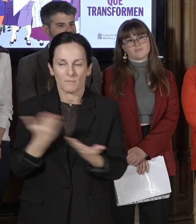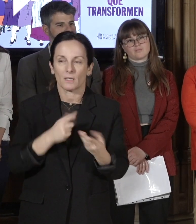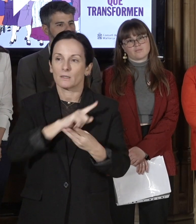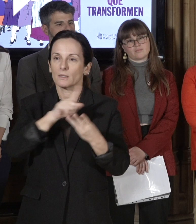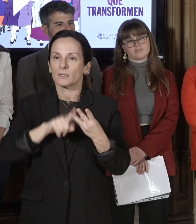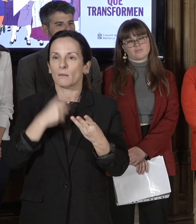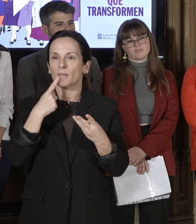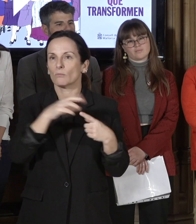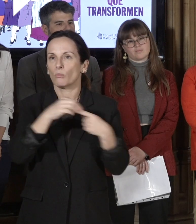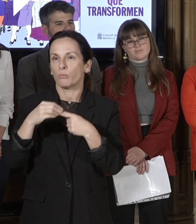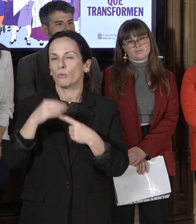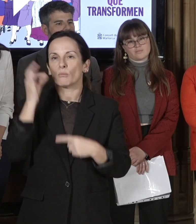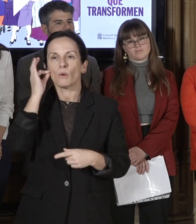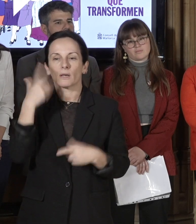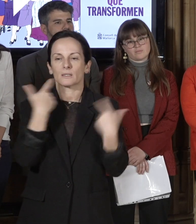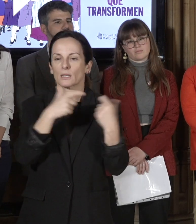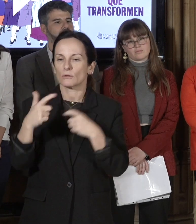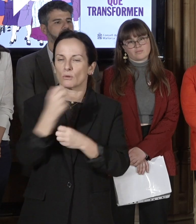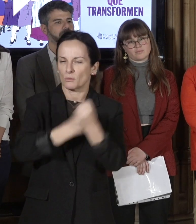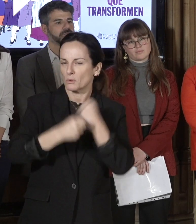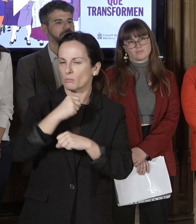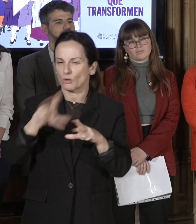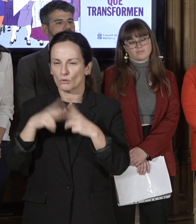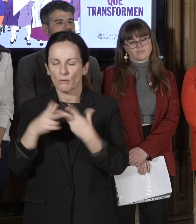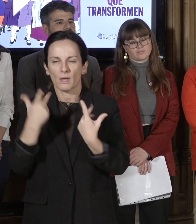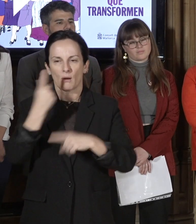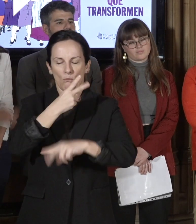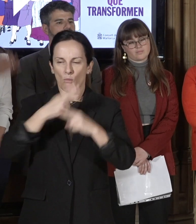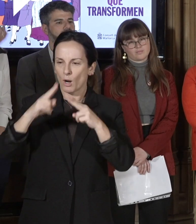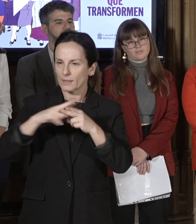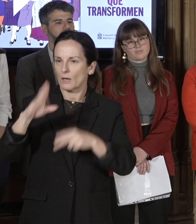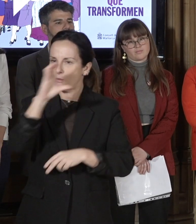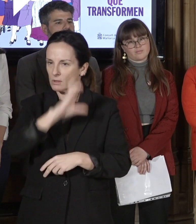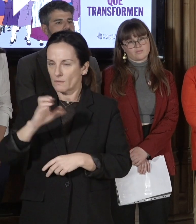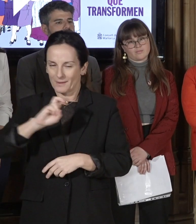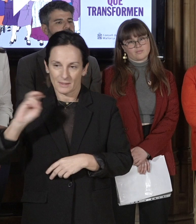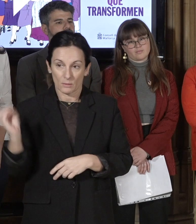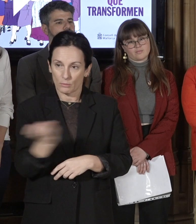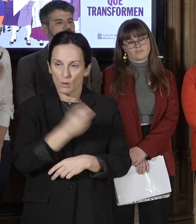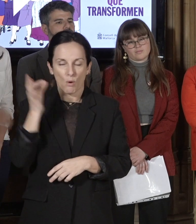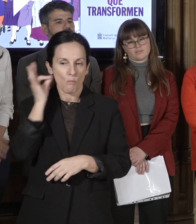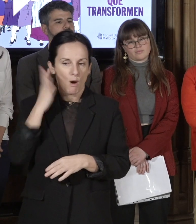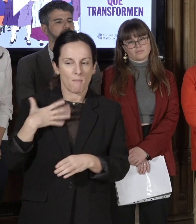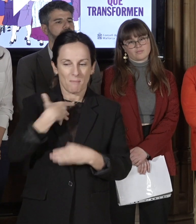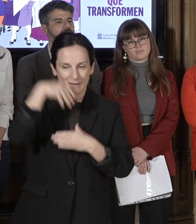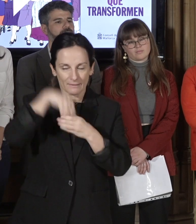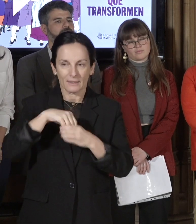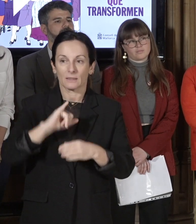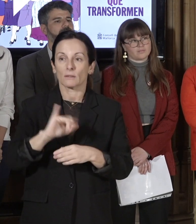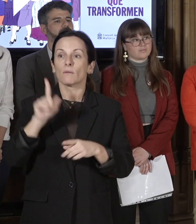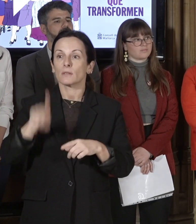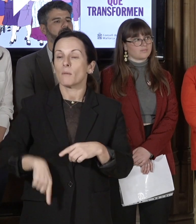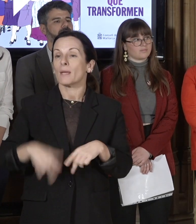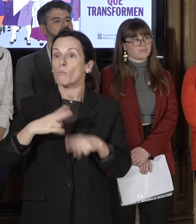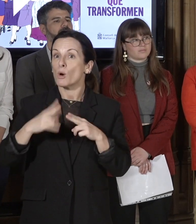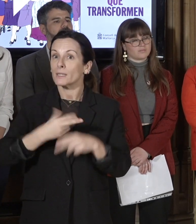dones en tots els sectors, econòmic, social, polític, esportiu, científic, etc. Posant al centre de les polítiques municipals la vida